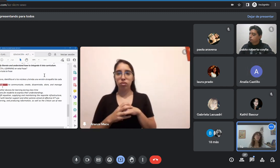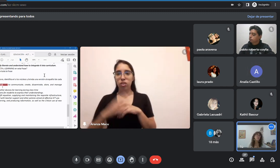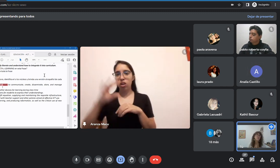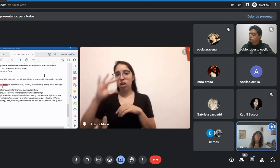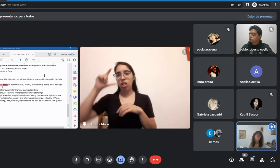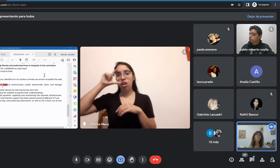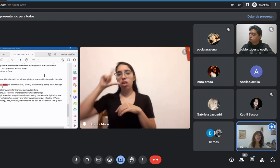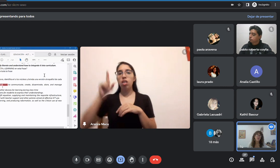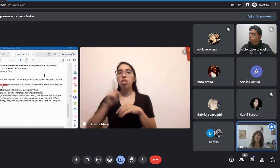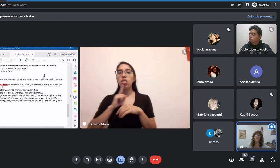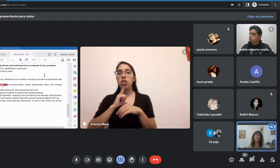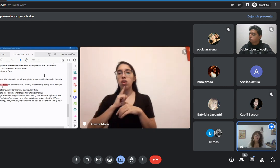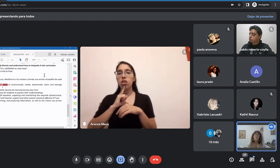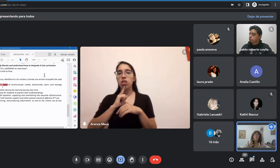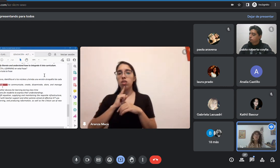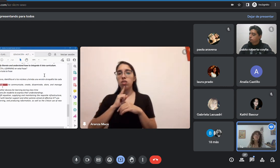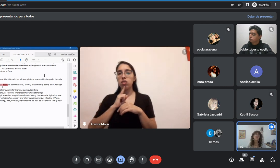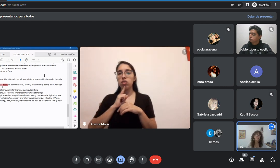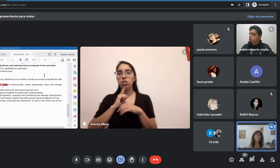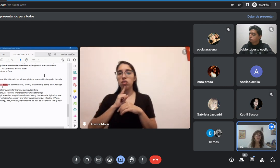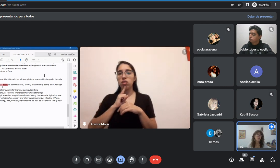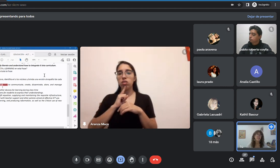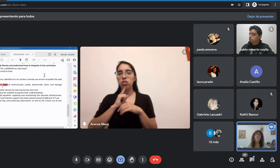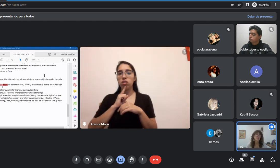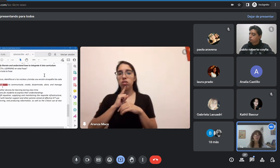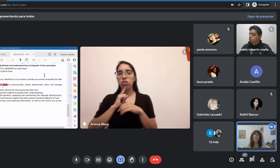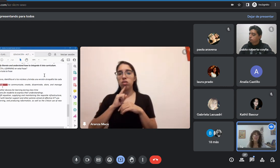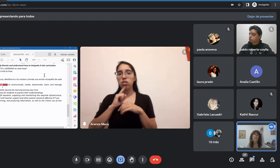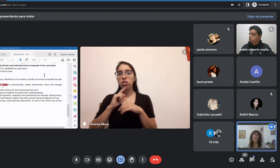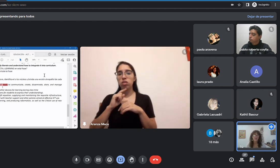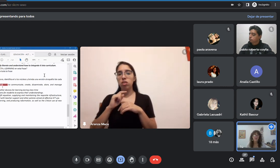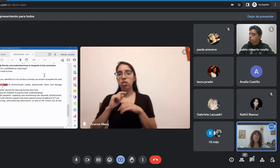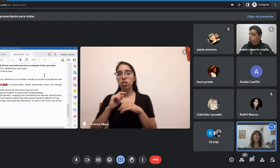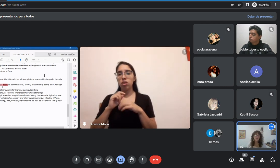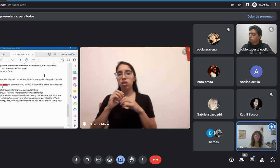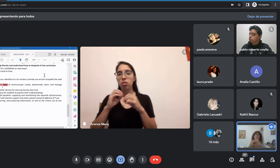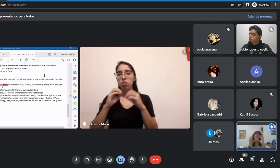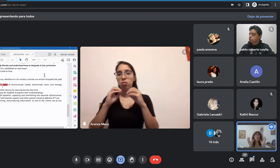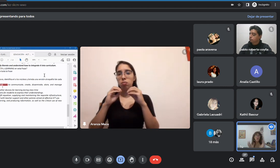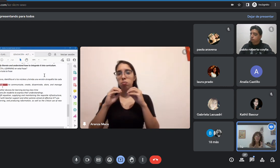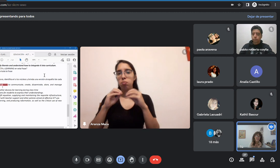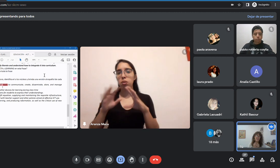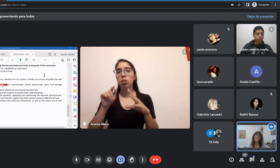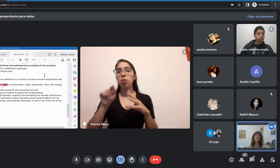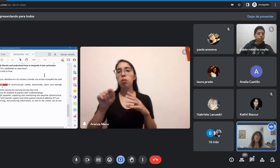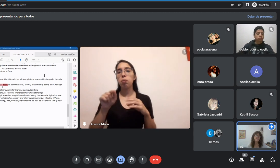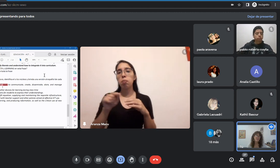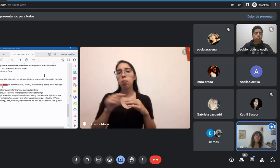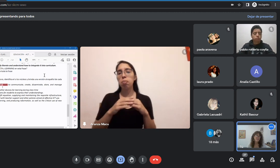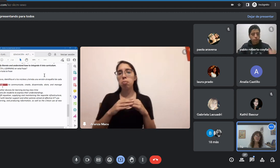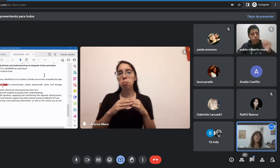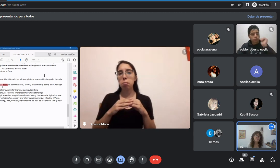leemos primero que el un, primero que el sustantivo. Es el que lo encuadra, ¿sí? Bien,